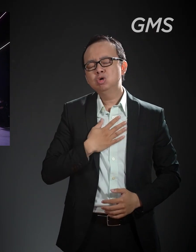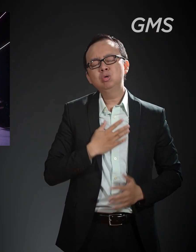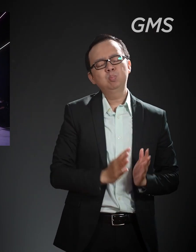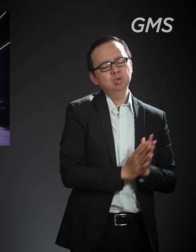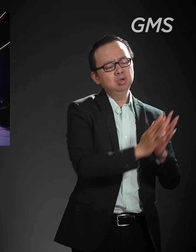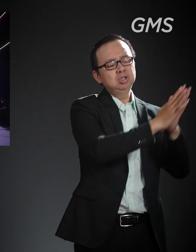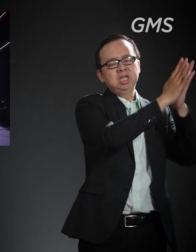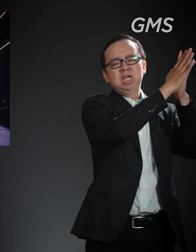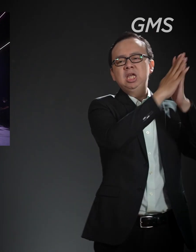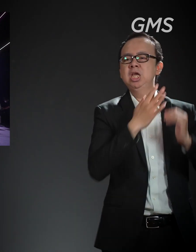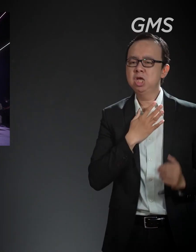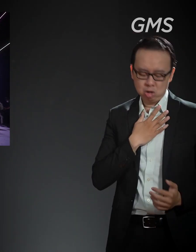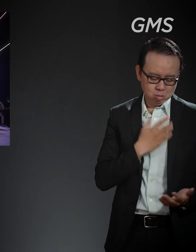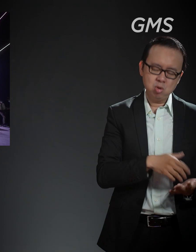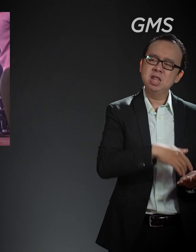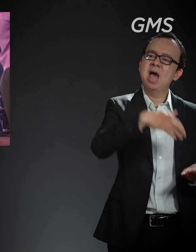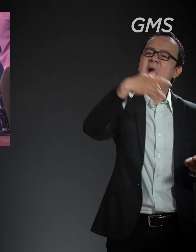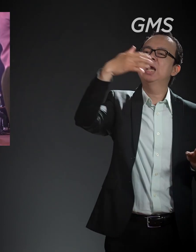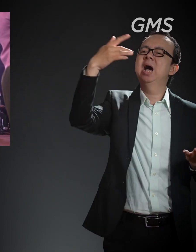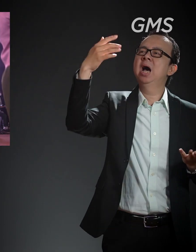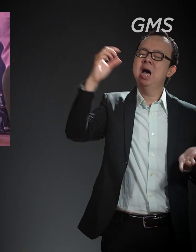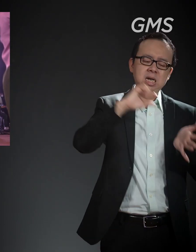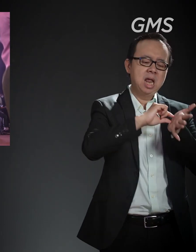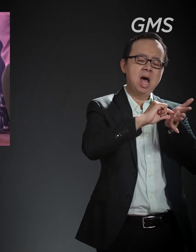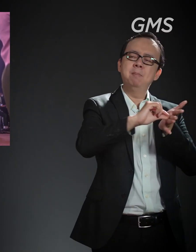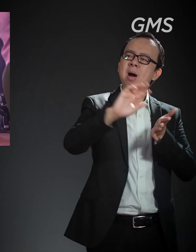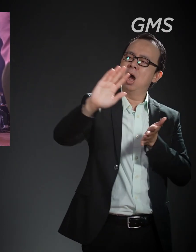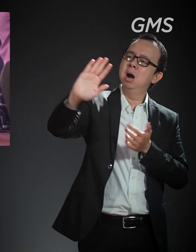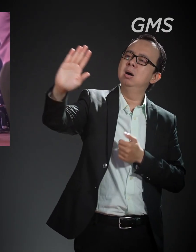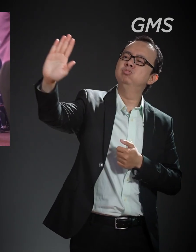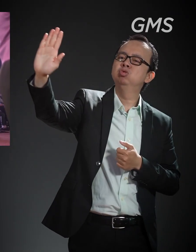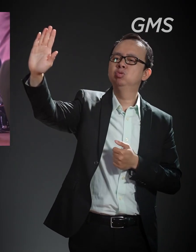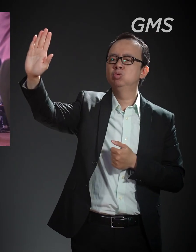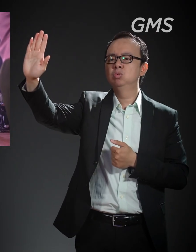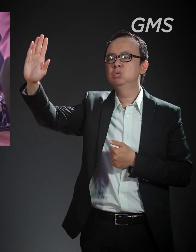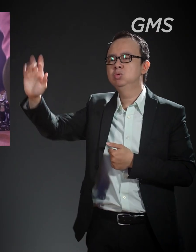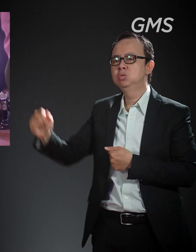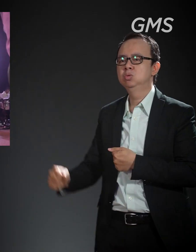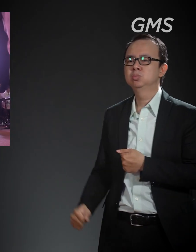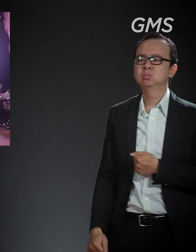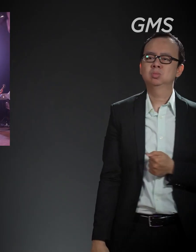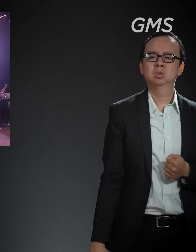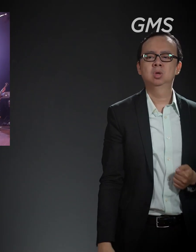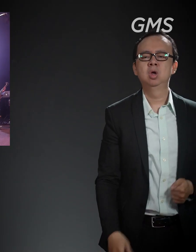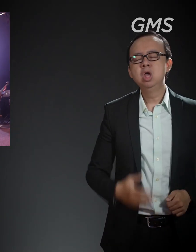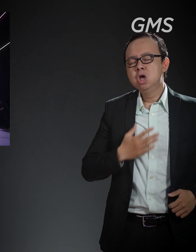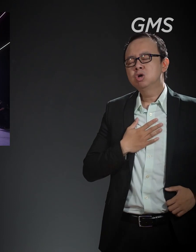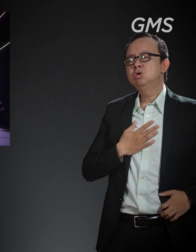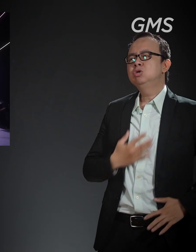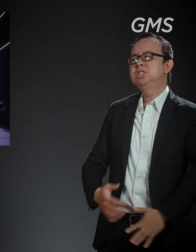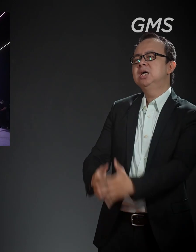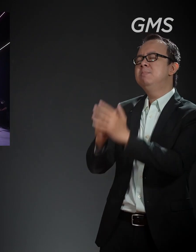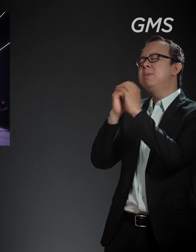ku puji, ku muliakan nama-Mu. Ku sembah Kau Yesus,